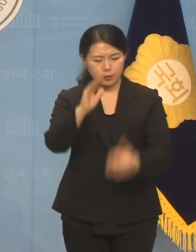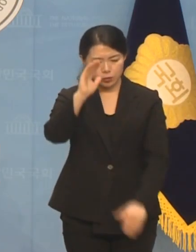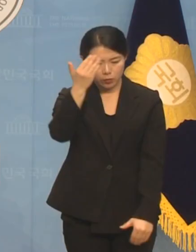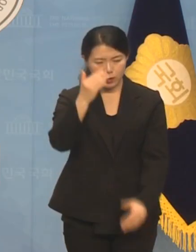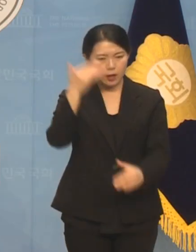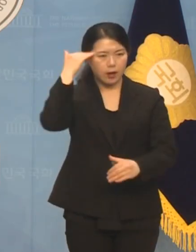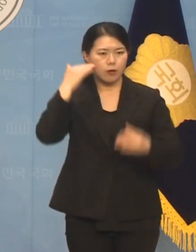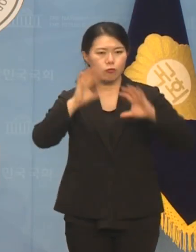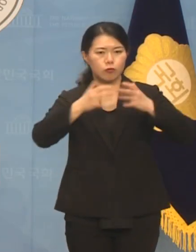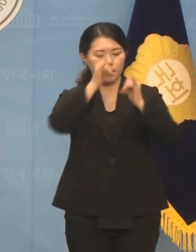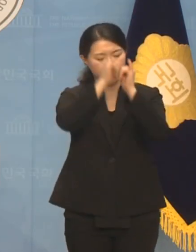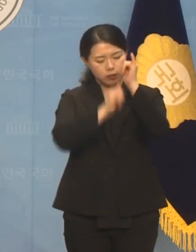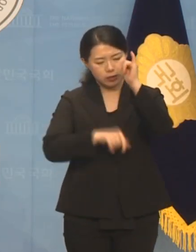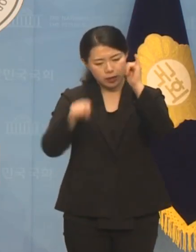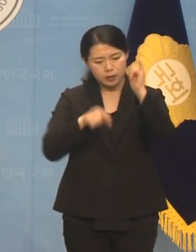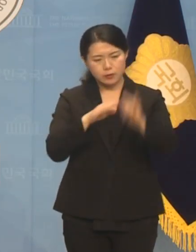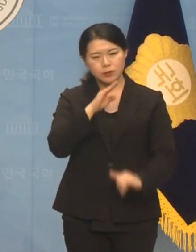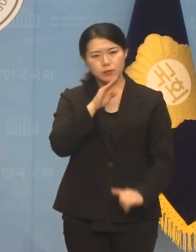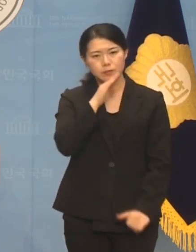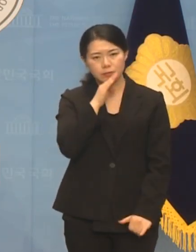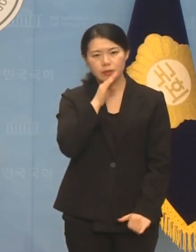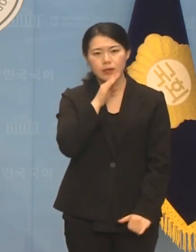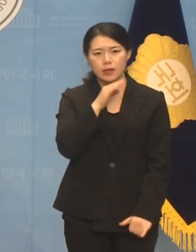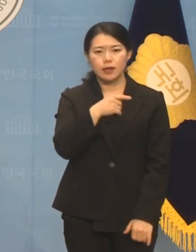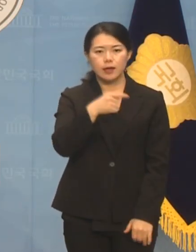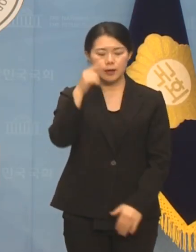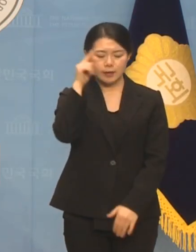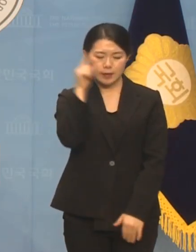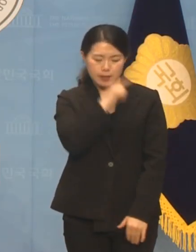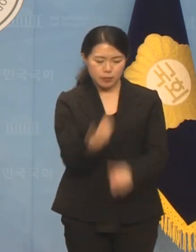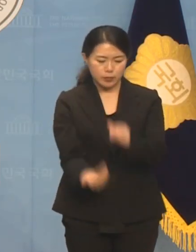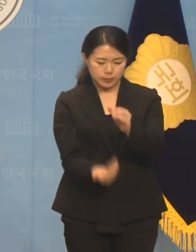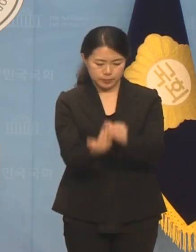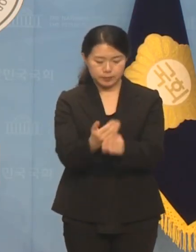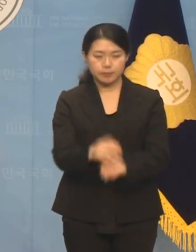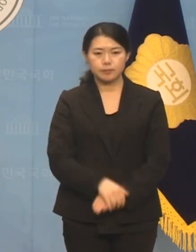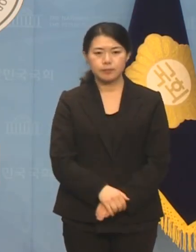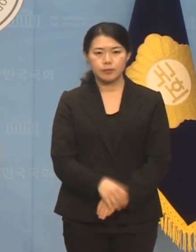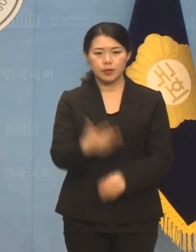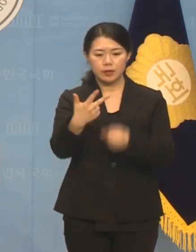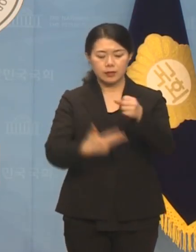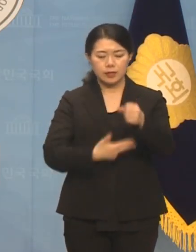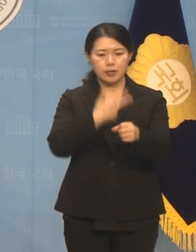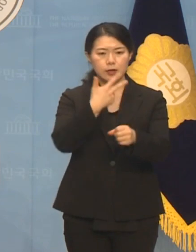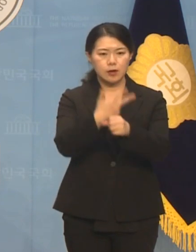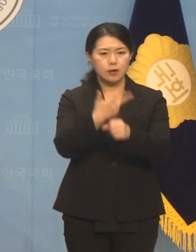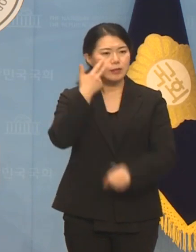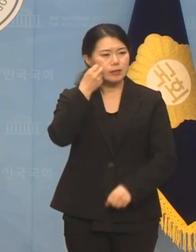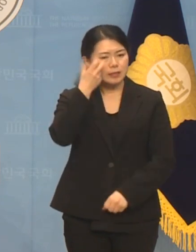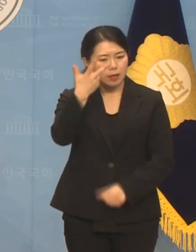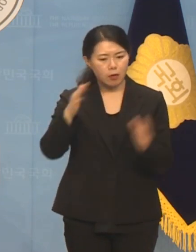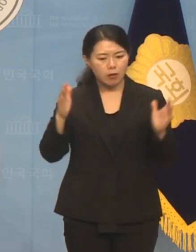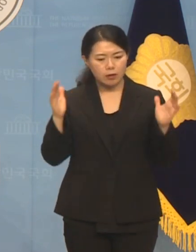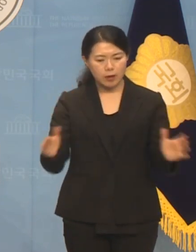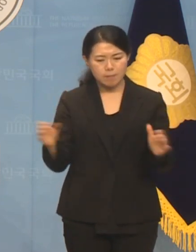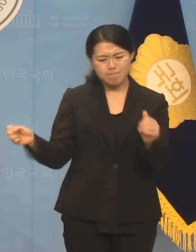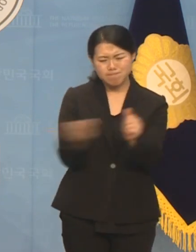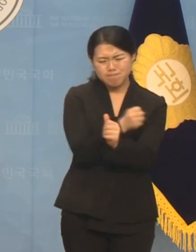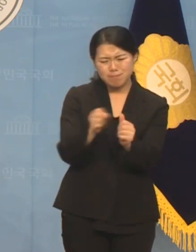현대사의 참혹한 비극입니다. 7년 7개월에 걸쳐 자행된